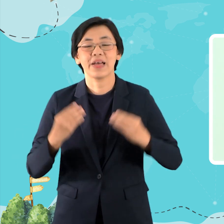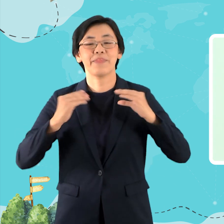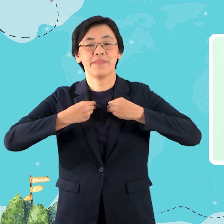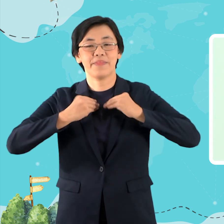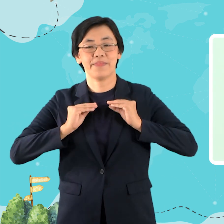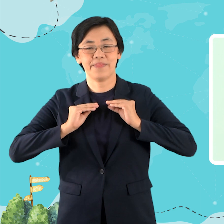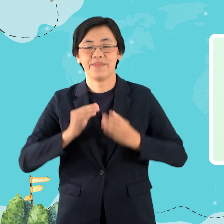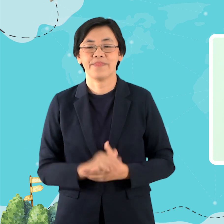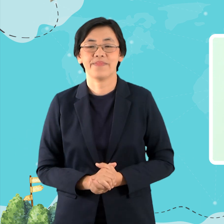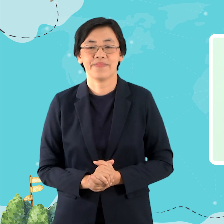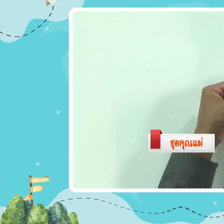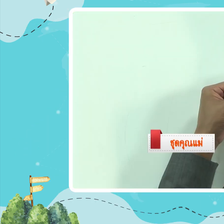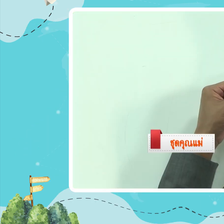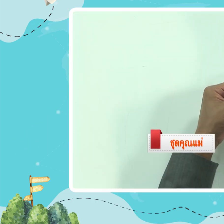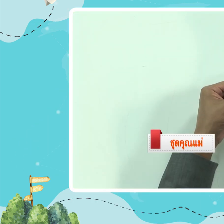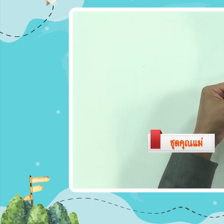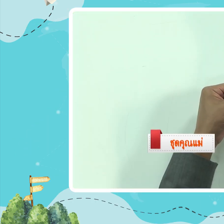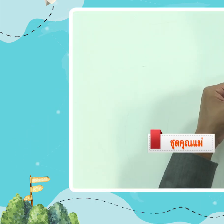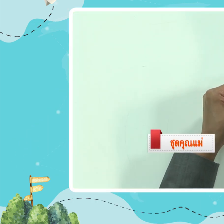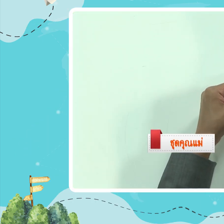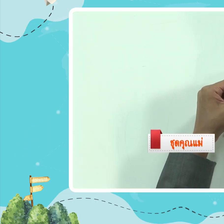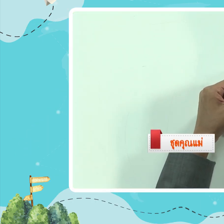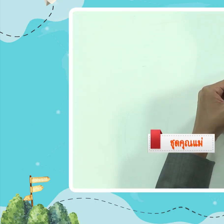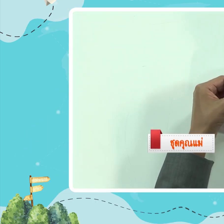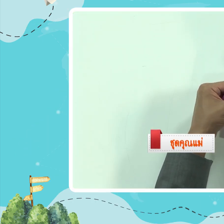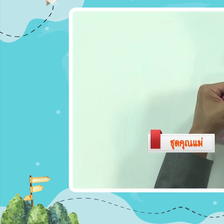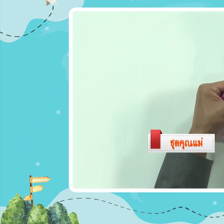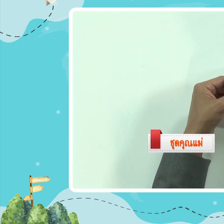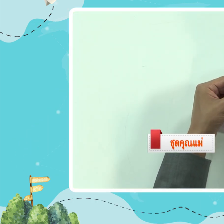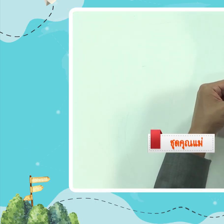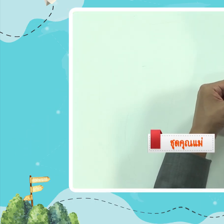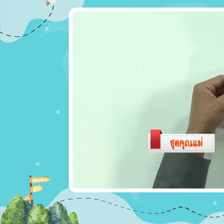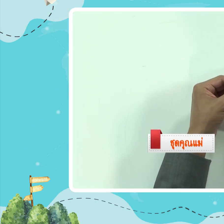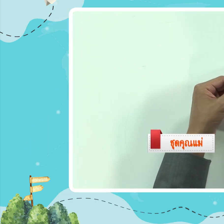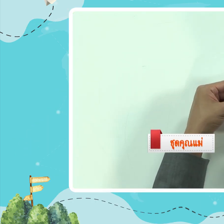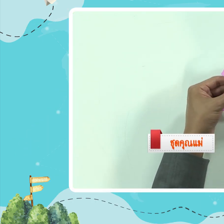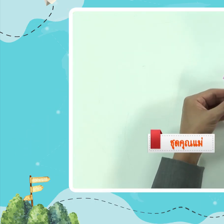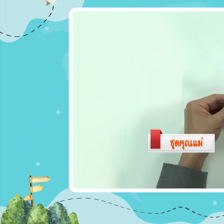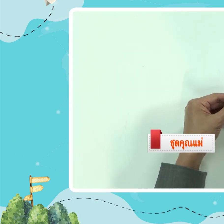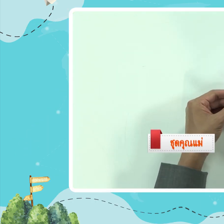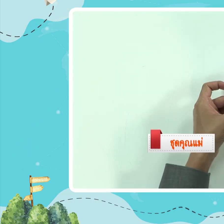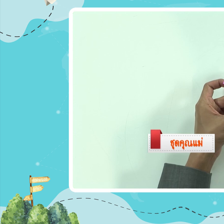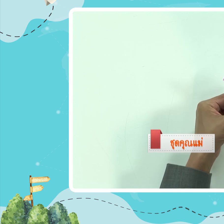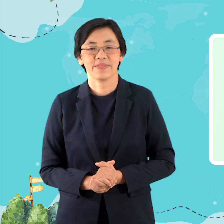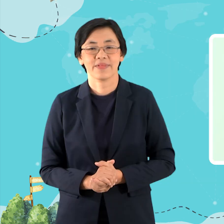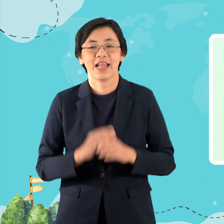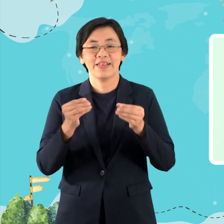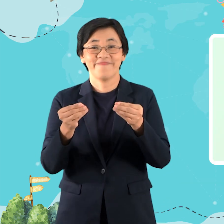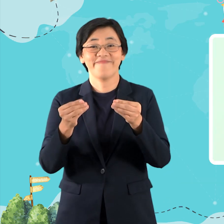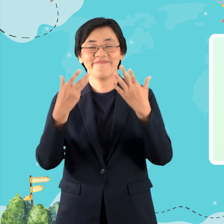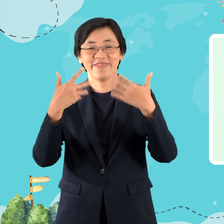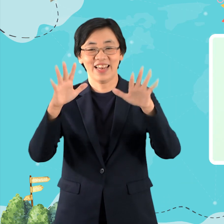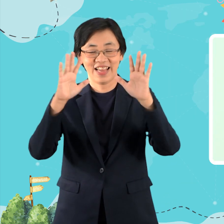เสื้อเสร็จ